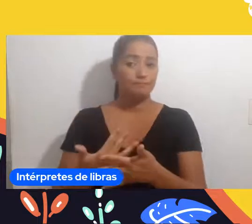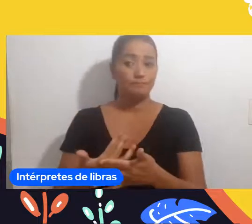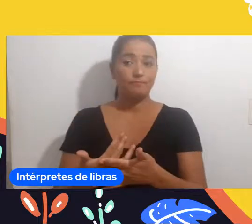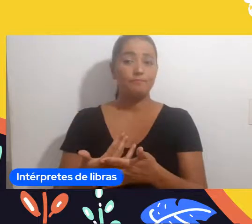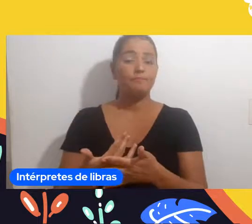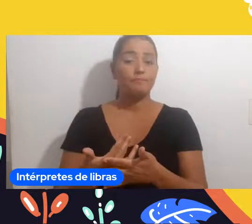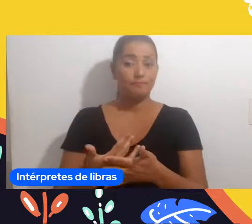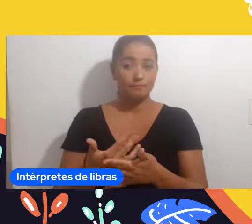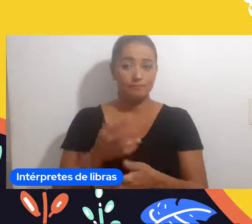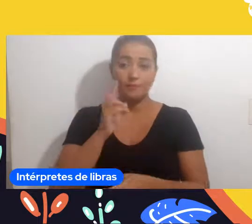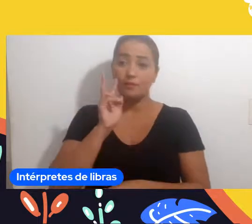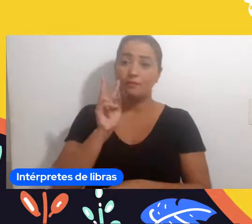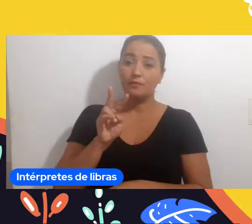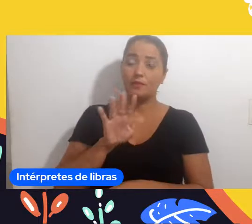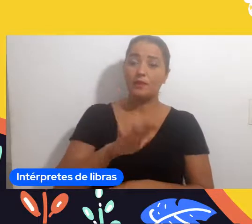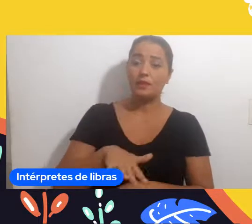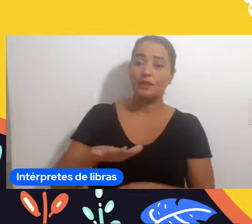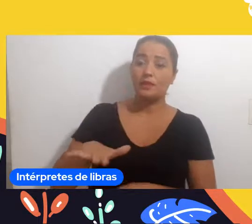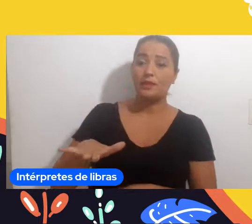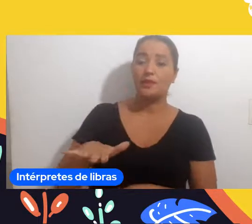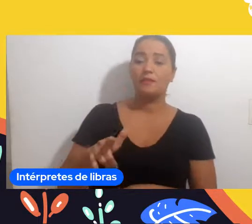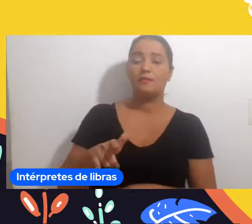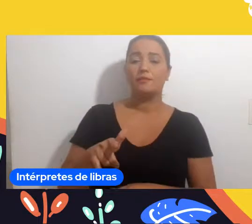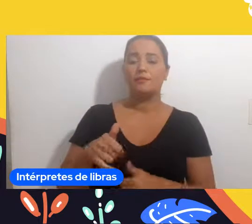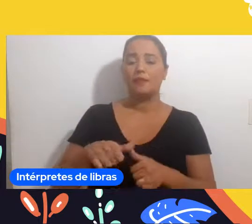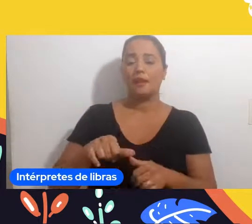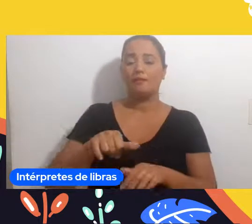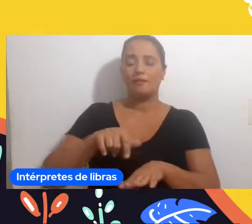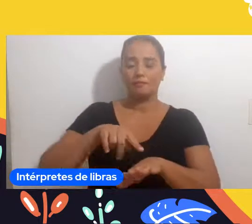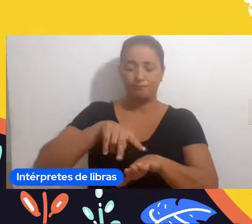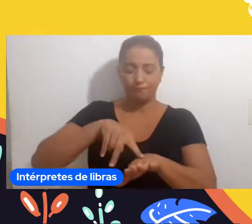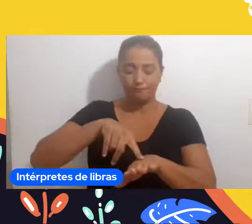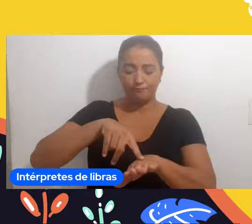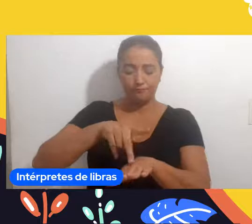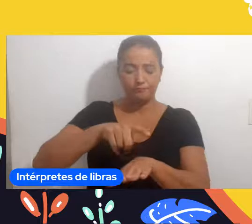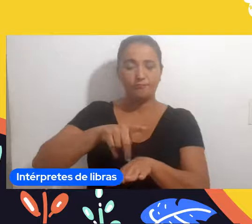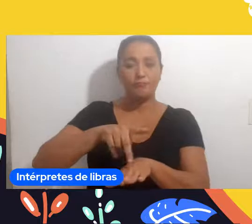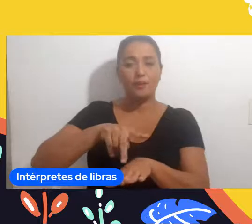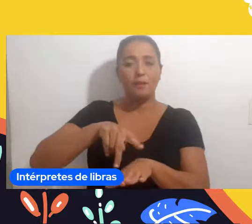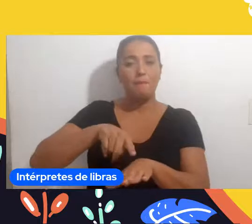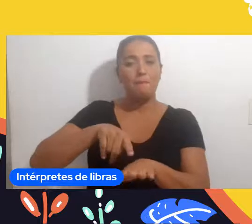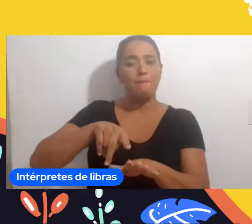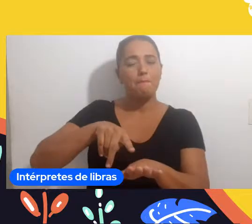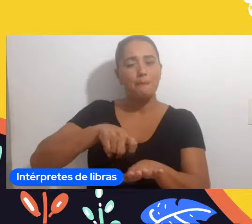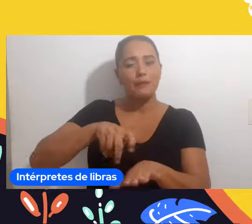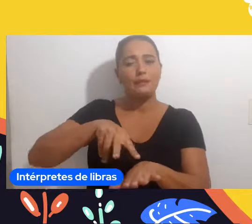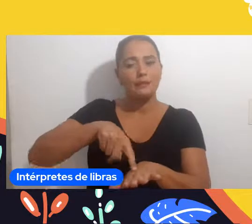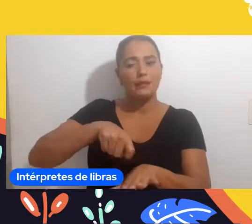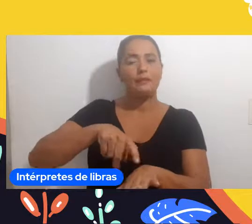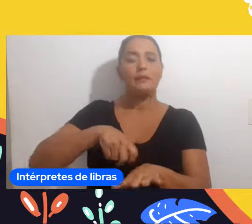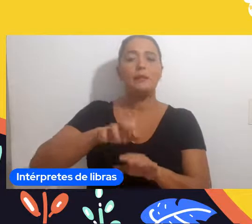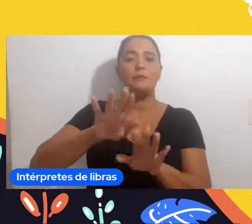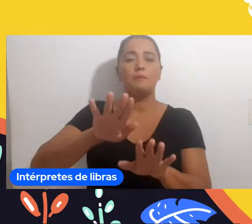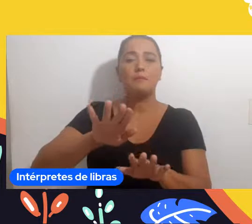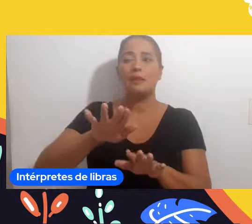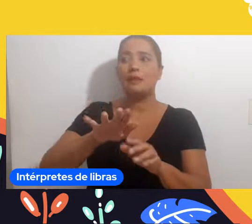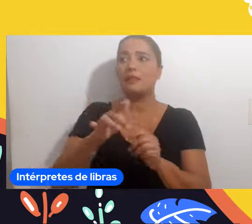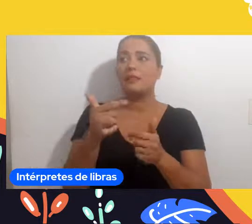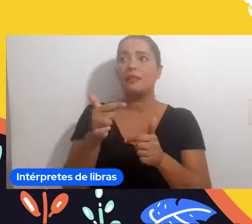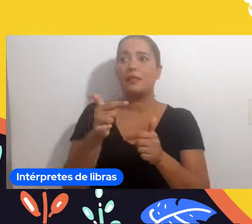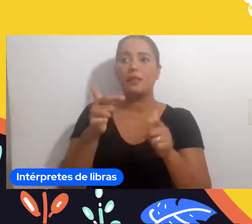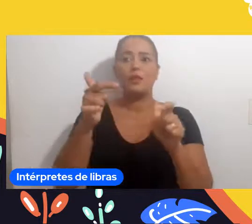criança com um patinete, não era a dimensão do espaço, mas sim a felicidade que ela estava apenas